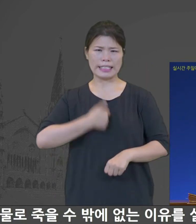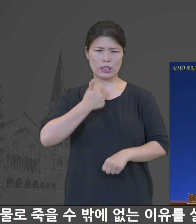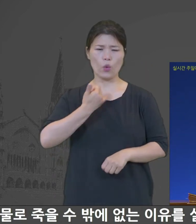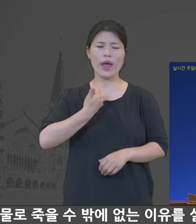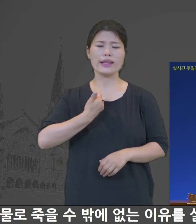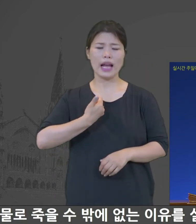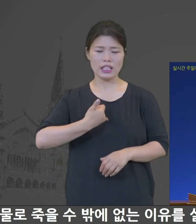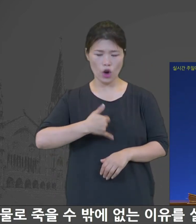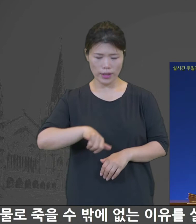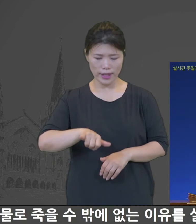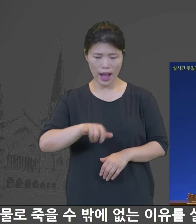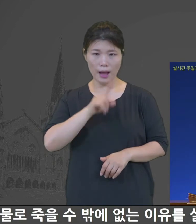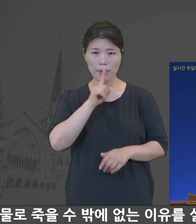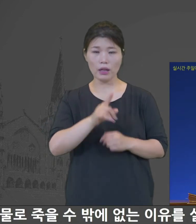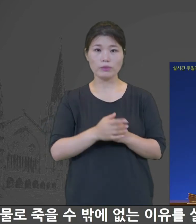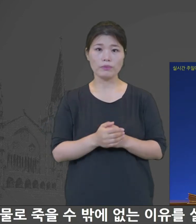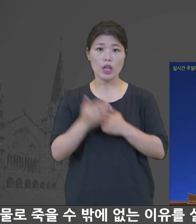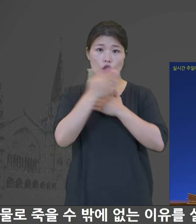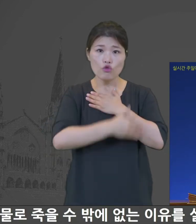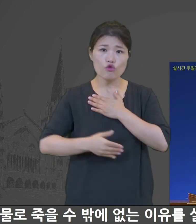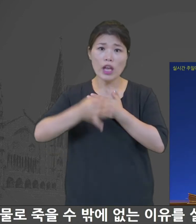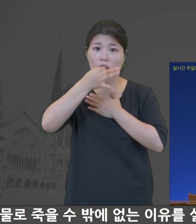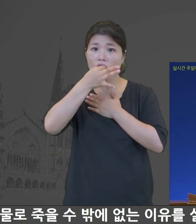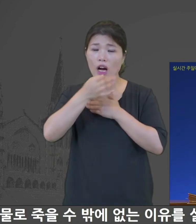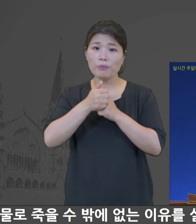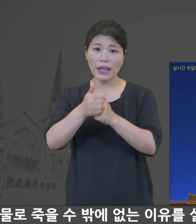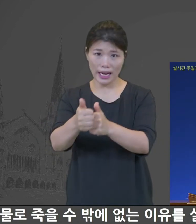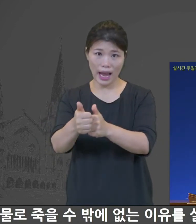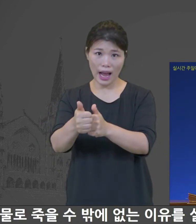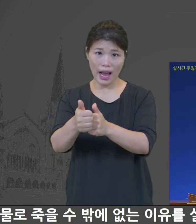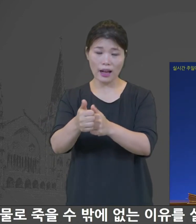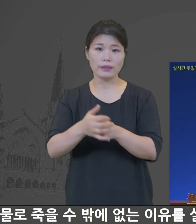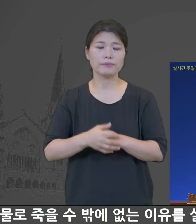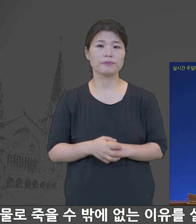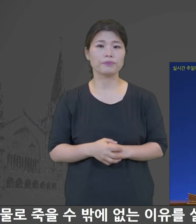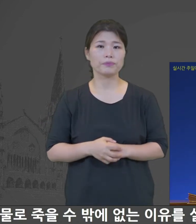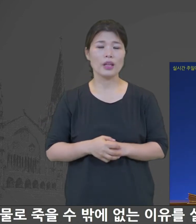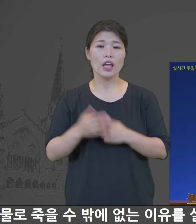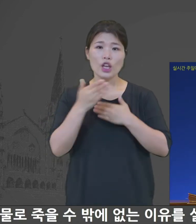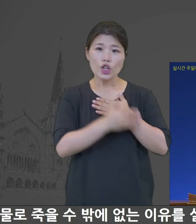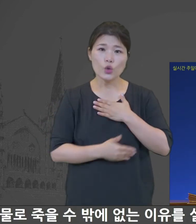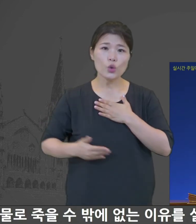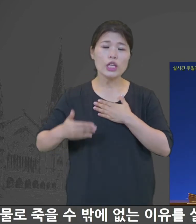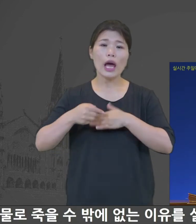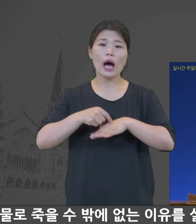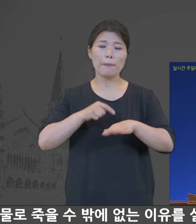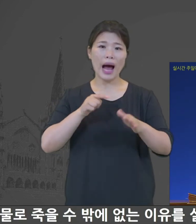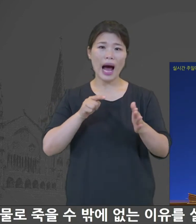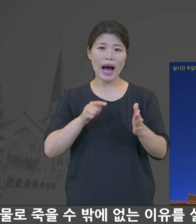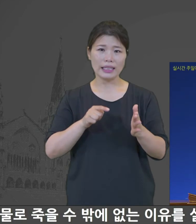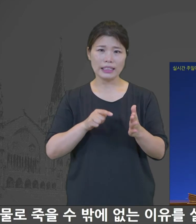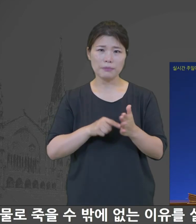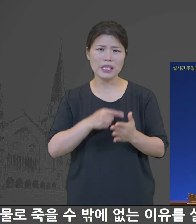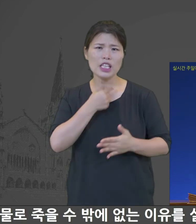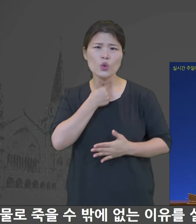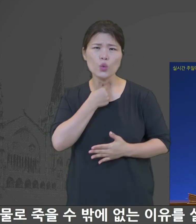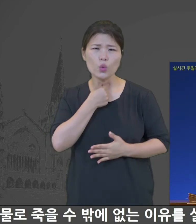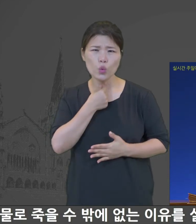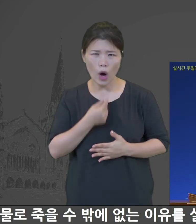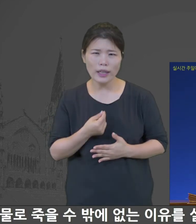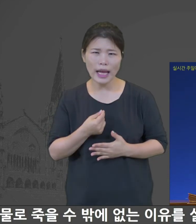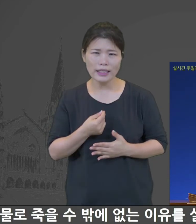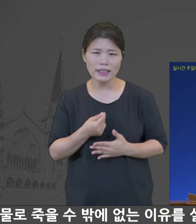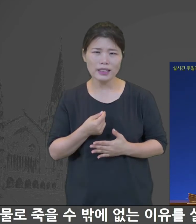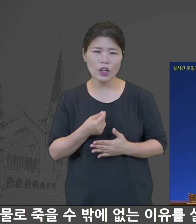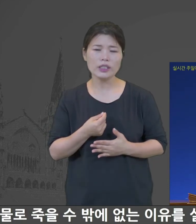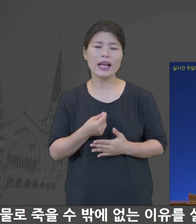자녀였으며, 육체의 욕심을 따라, 육체와 마음이 원하는 것을